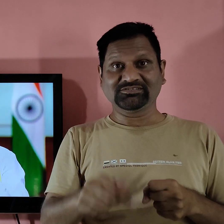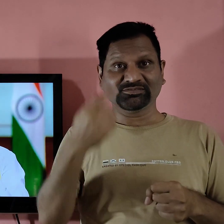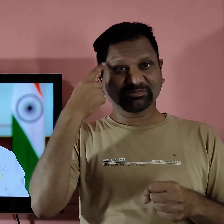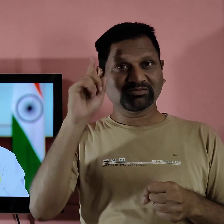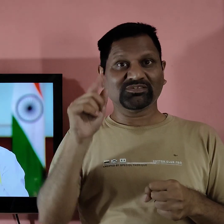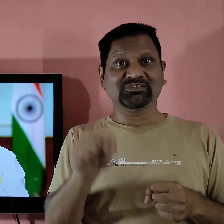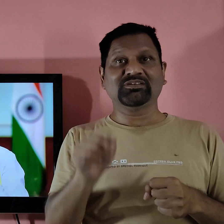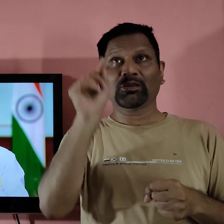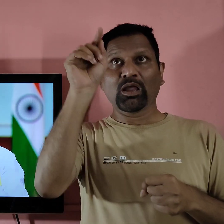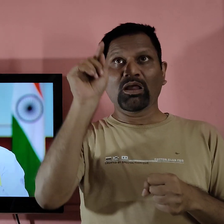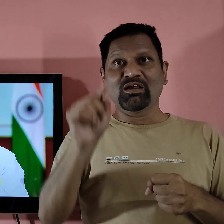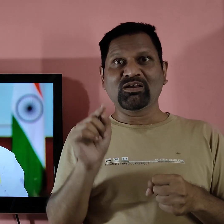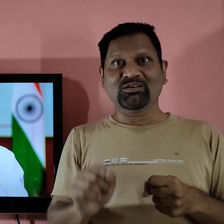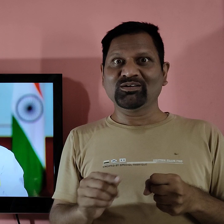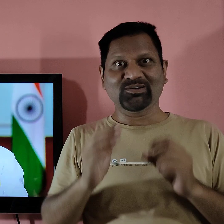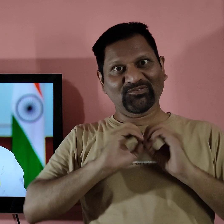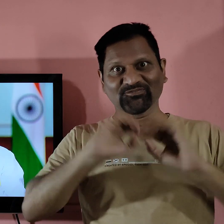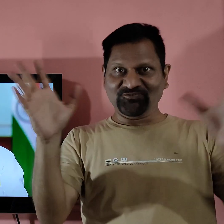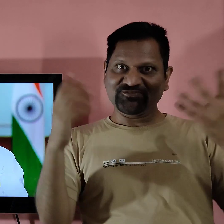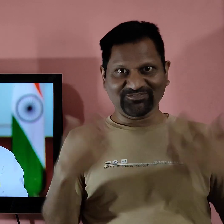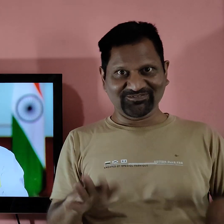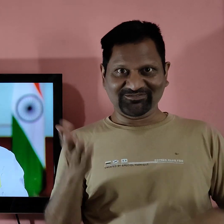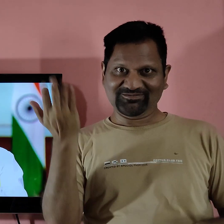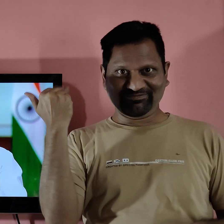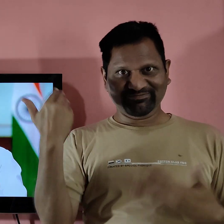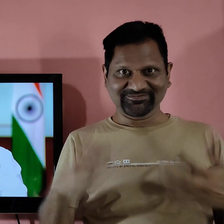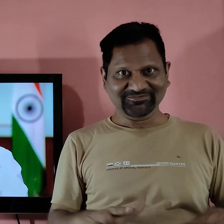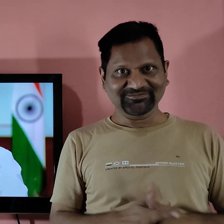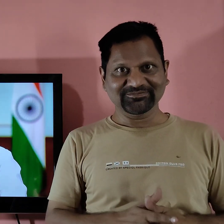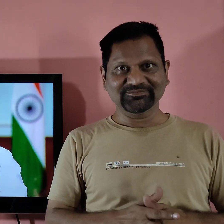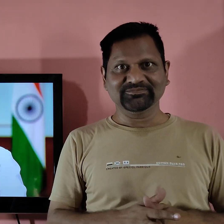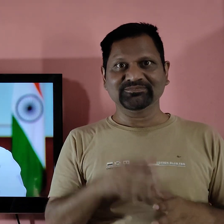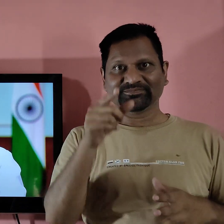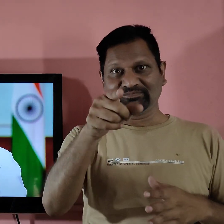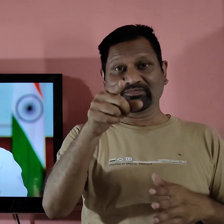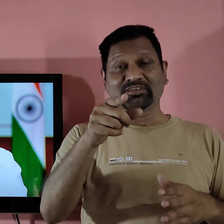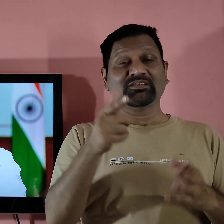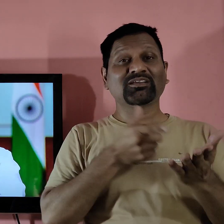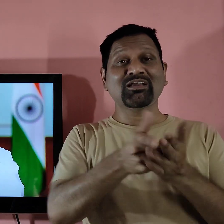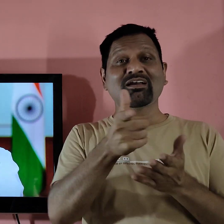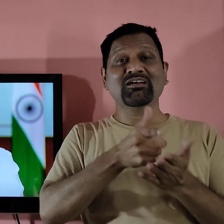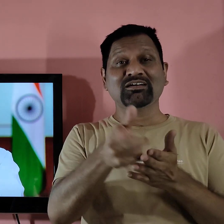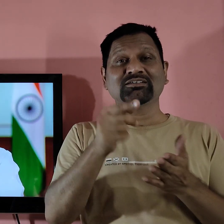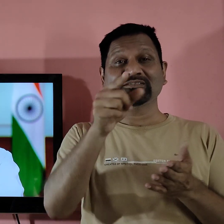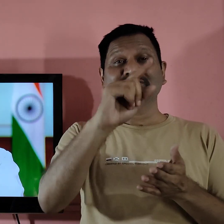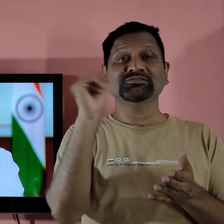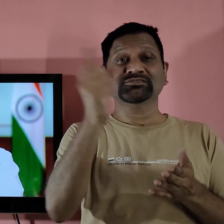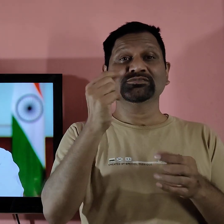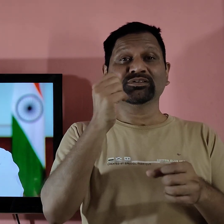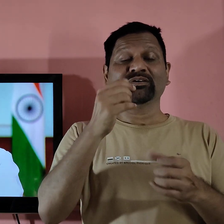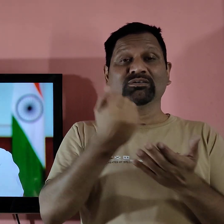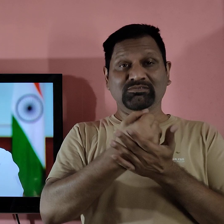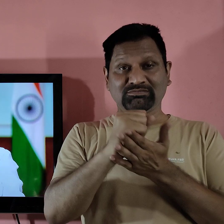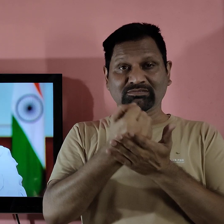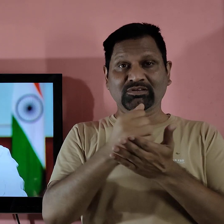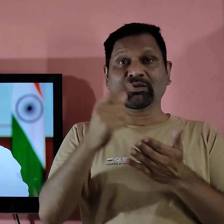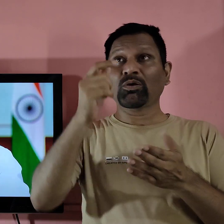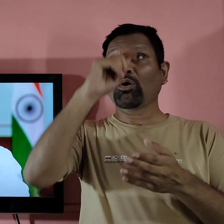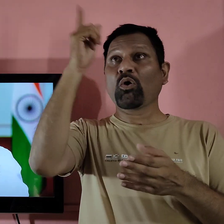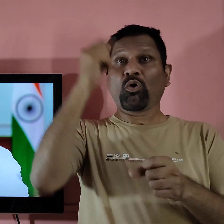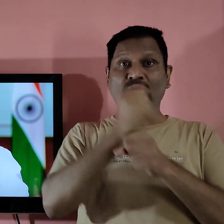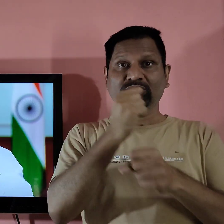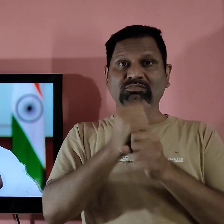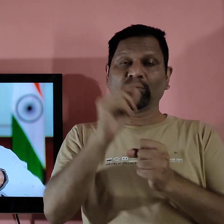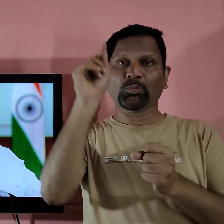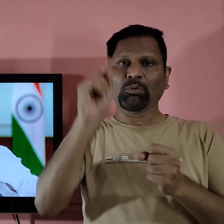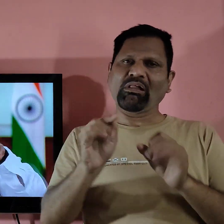जुड़ी कुछ गाइडलाइंस भी जारी की गई है और मैं चाहूंगा सारे प्रधान आयुष मंत्रालय की वेबसाइट पर जाएं, उसमें सारी